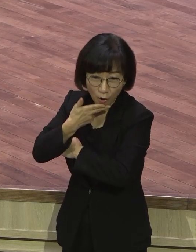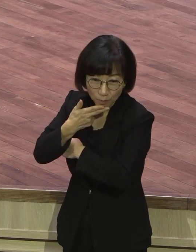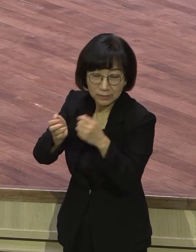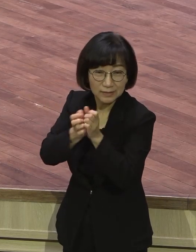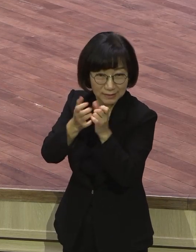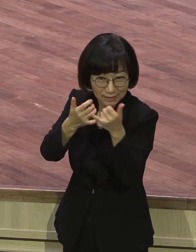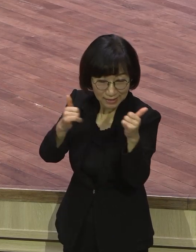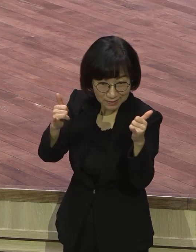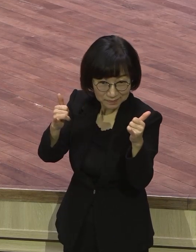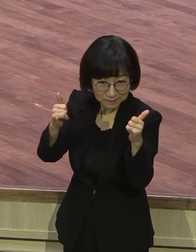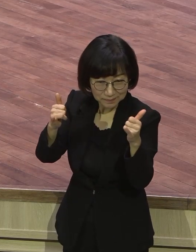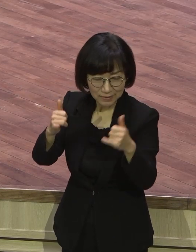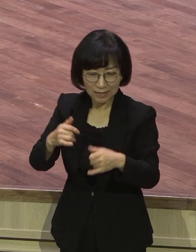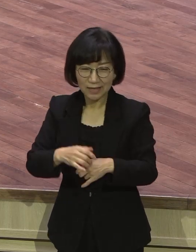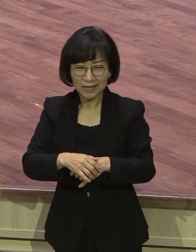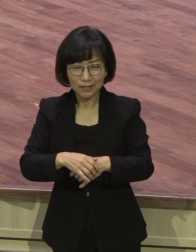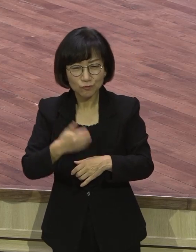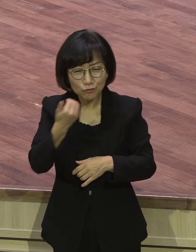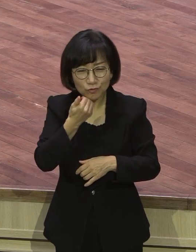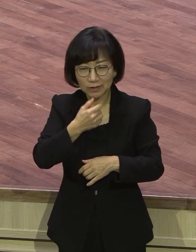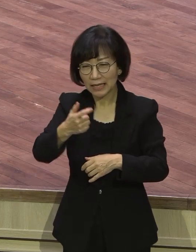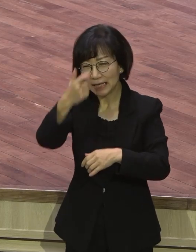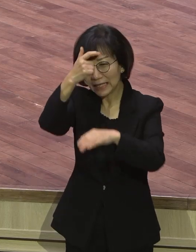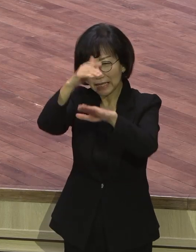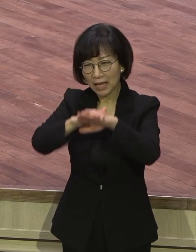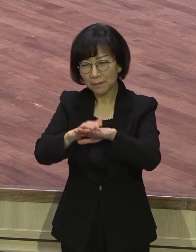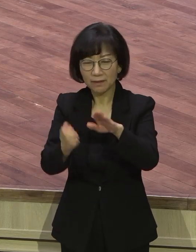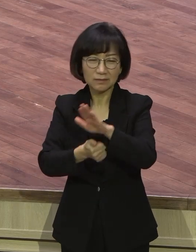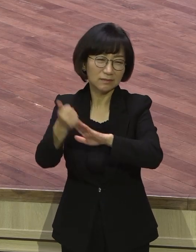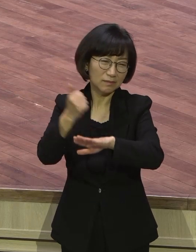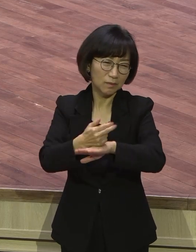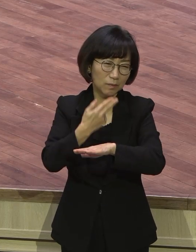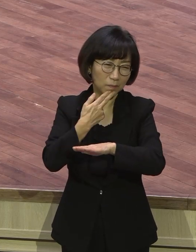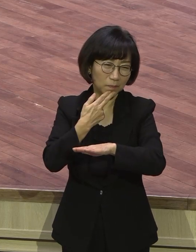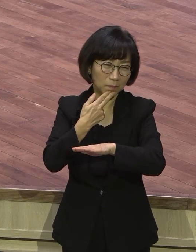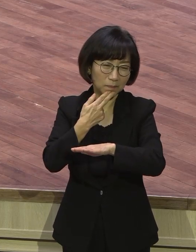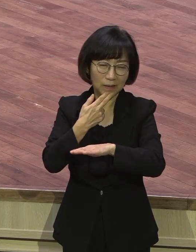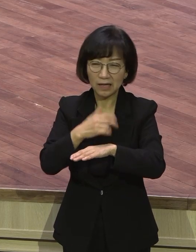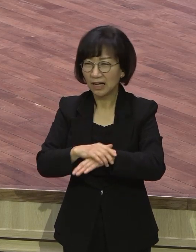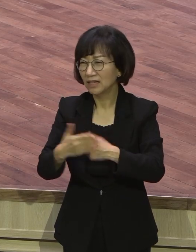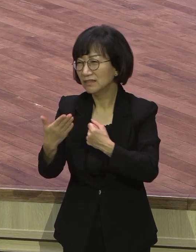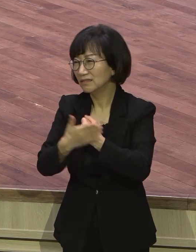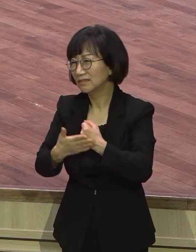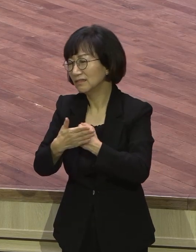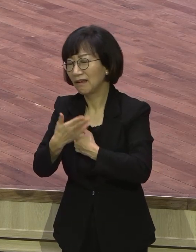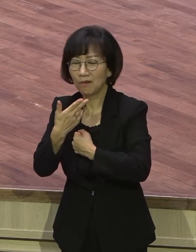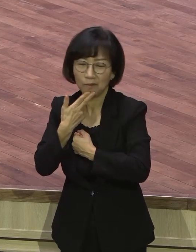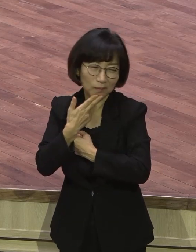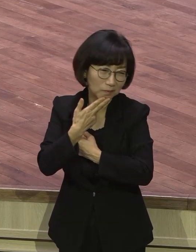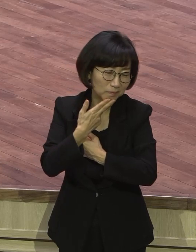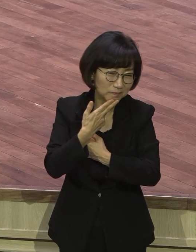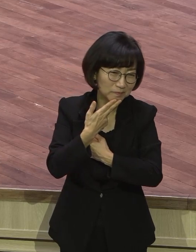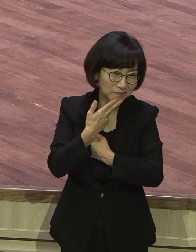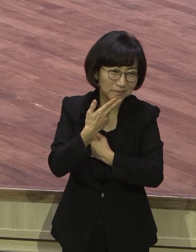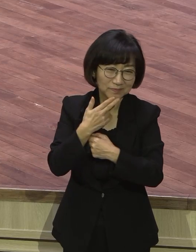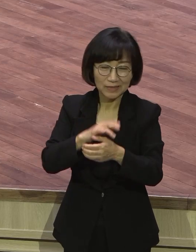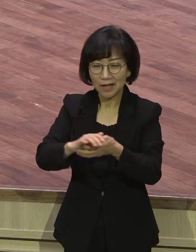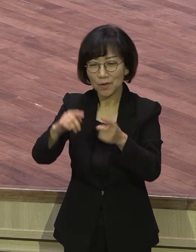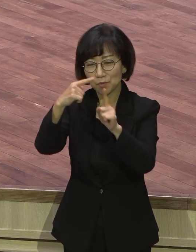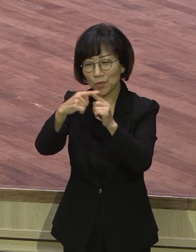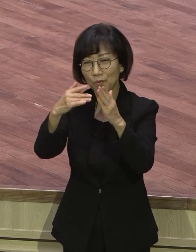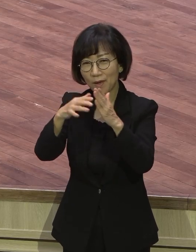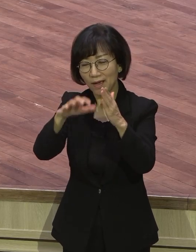예배 성공하지 못하는 사람들 은혜받지 못하는 사람들 교회 공동체 사역을 위해서 전진해 나갈